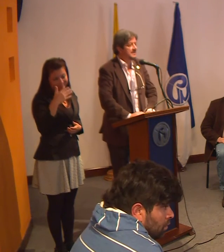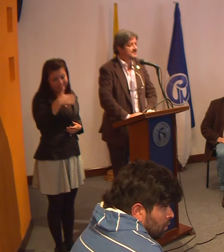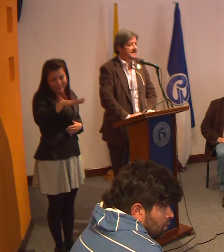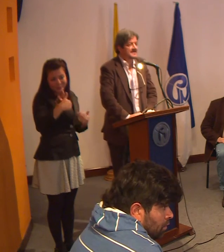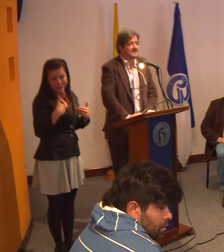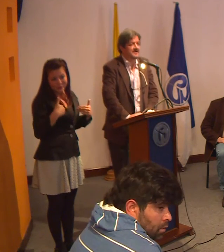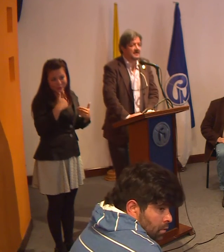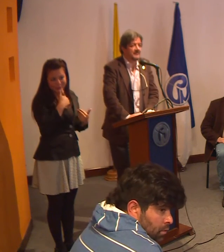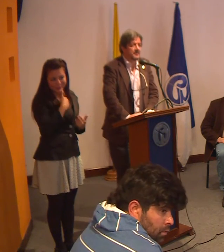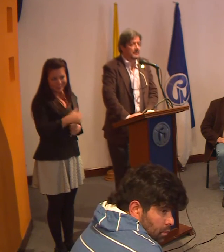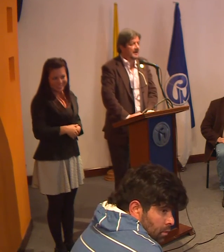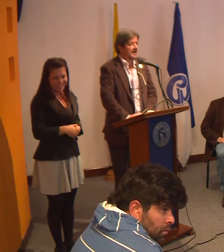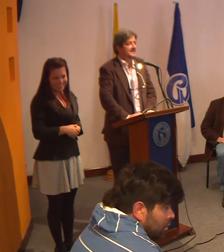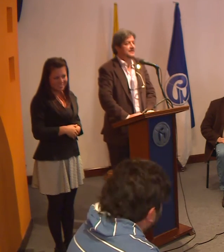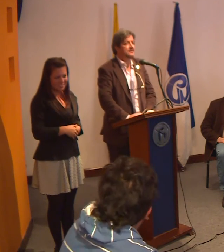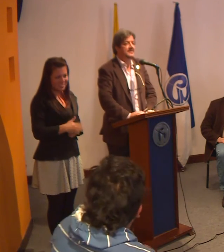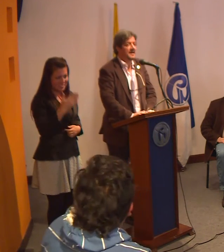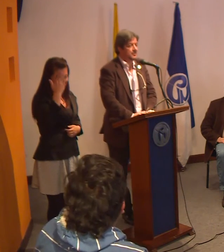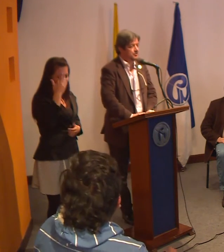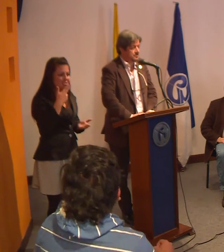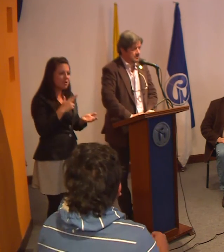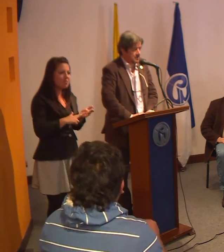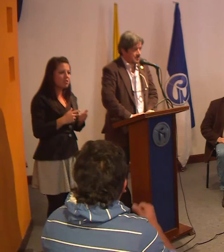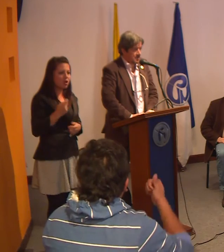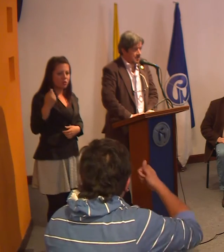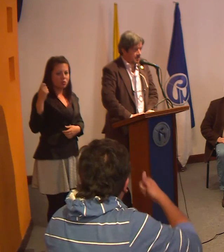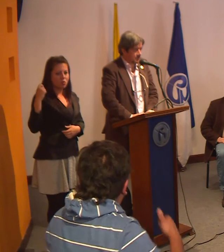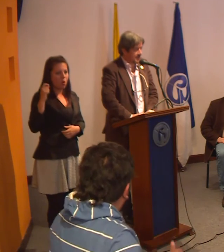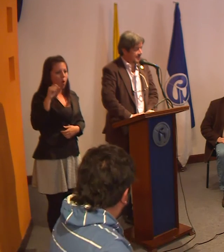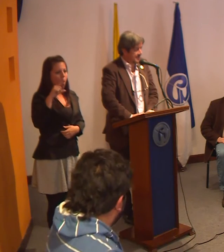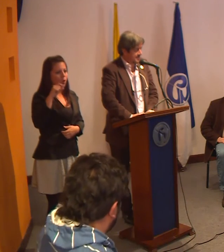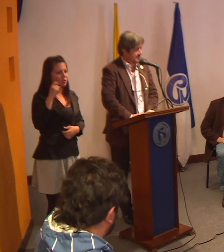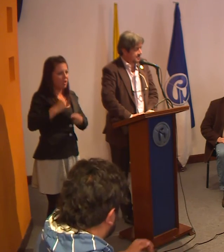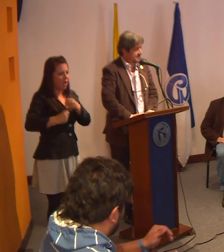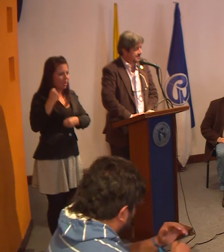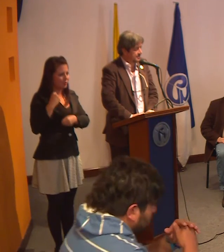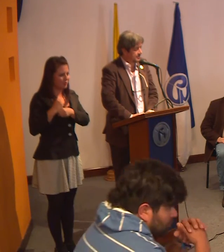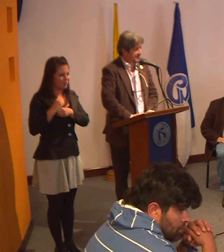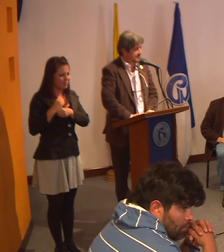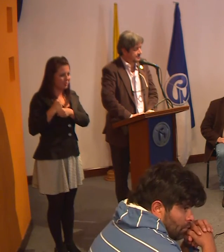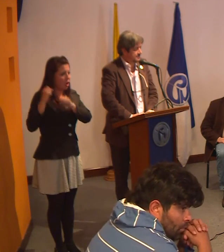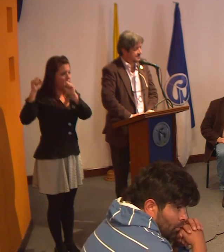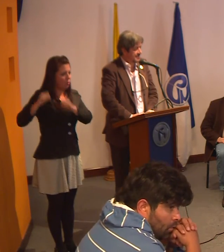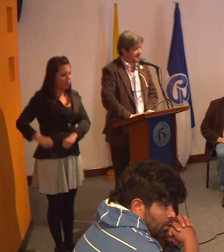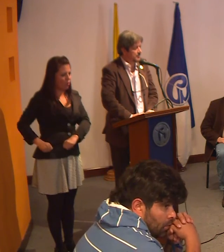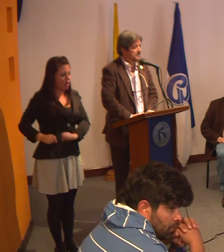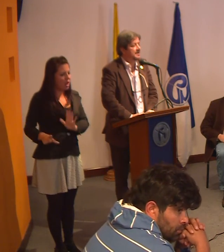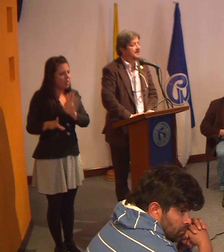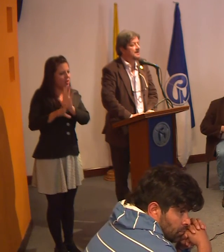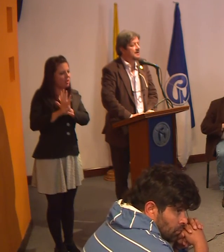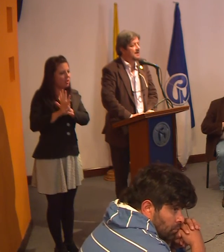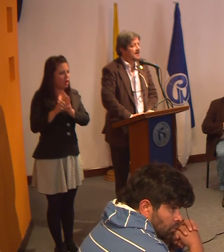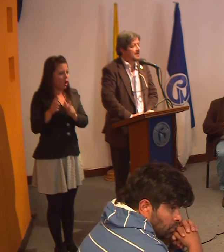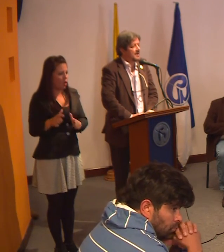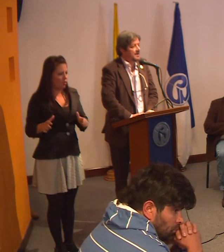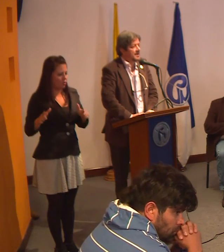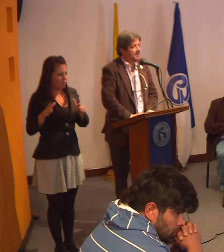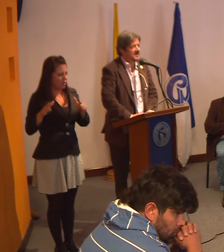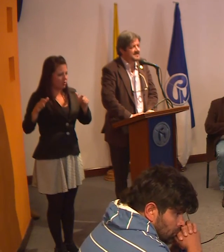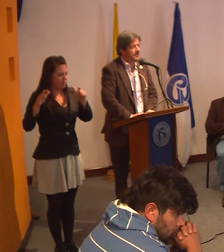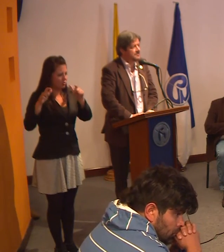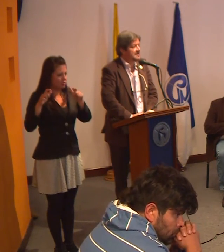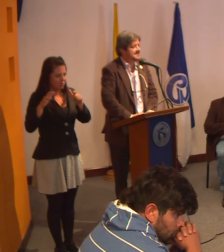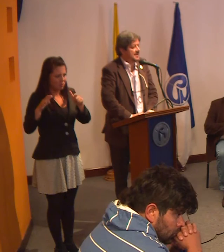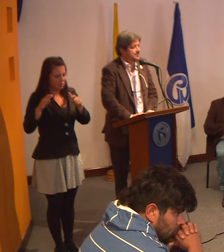No olvidemos que la estampilla fue aprobada hace 11 años en una ley del Congreso de la República.